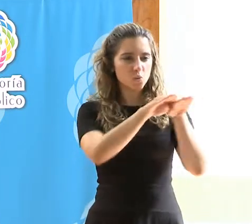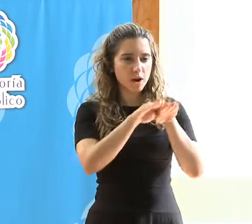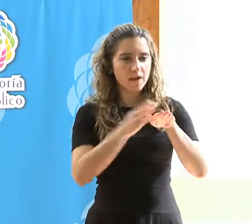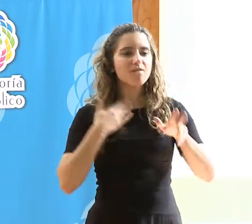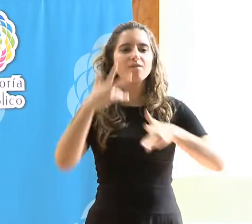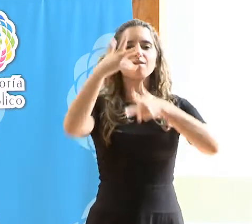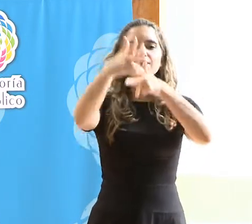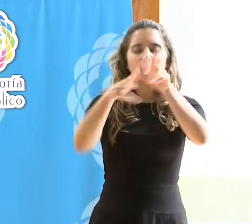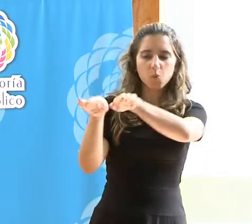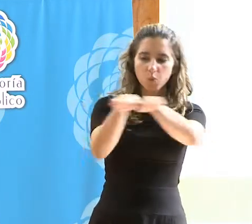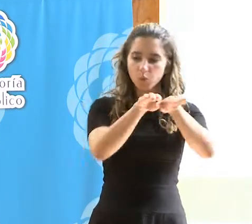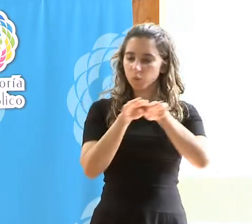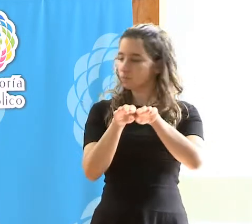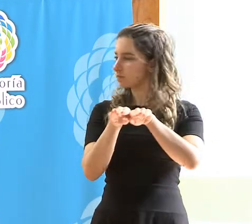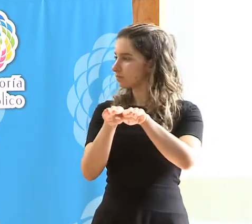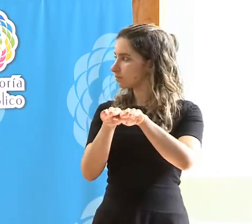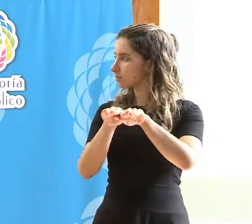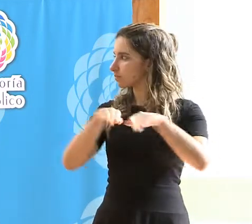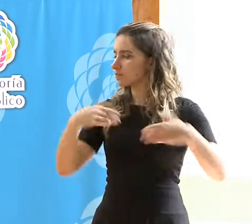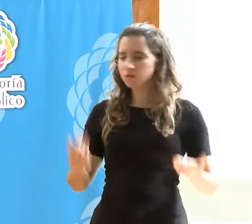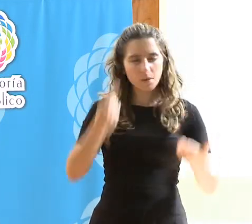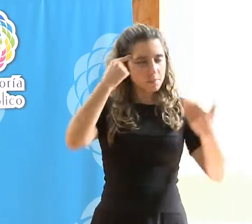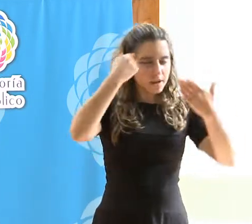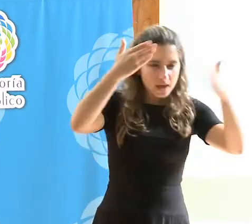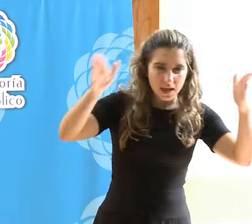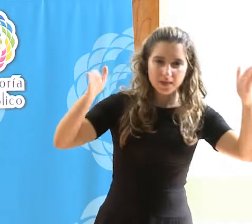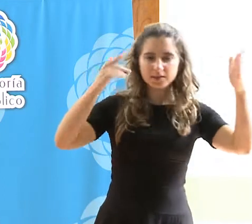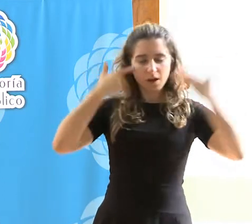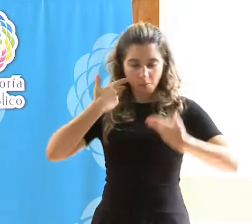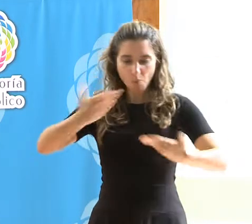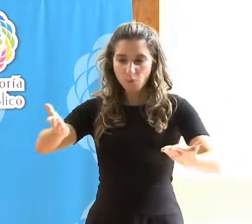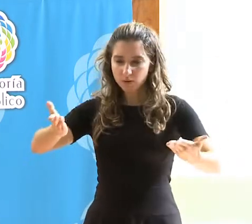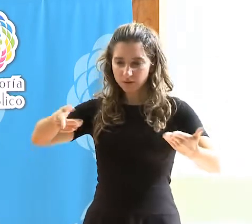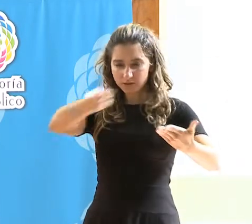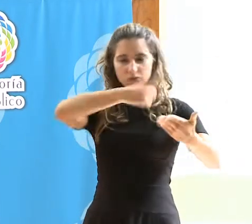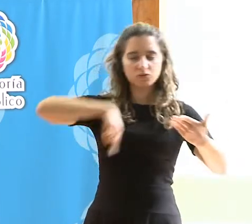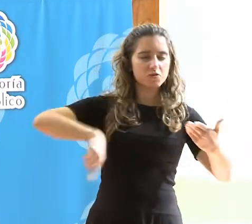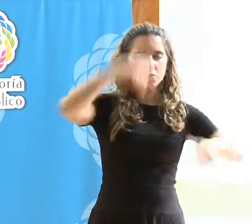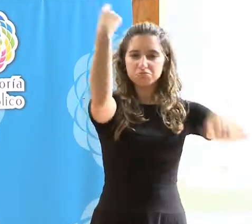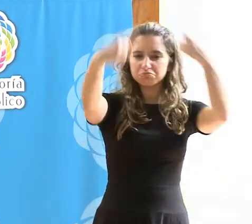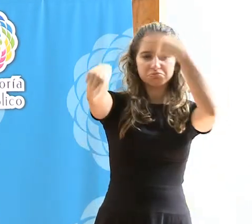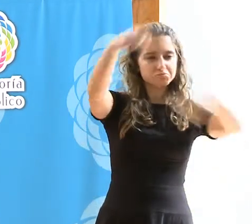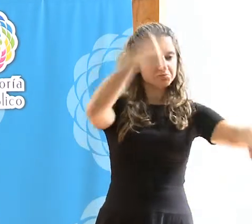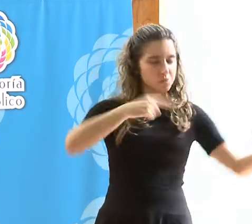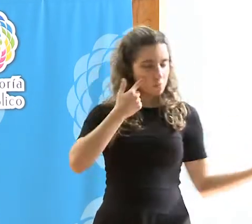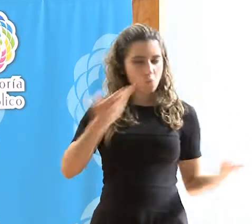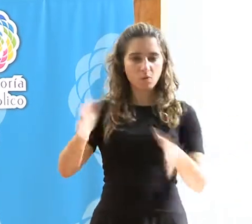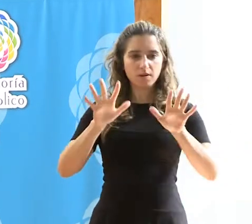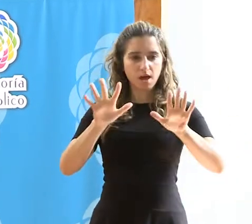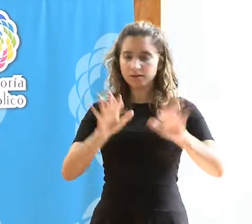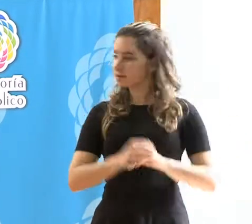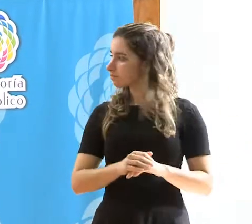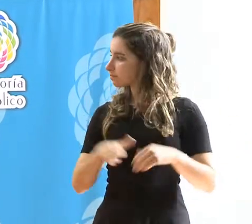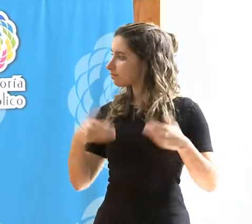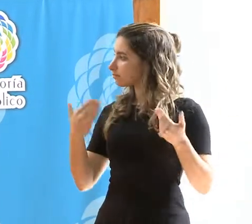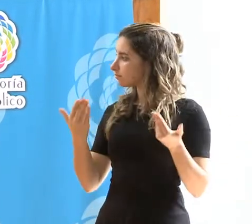palabra para decirnos, mostrarnos, pensarnos como el mosaico de diversidad que somos.